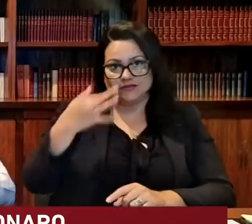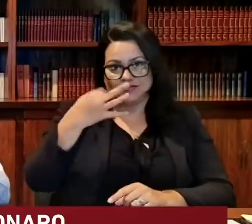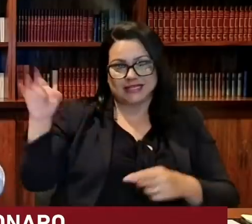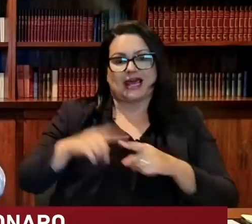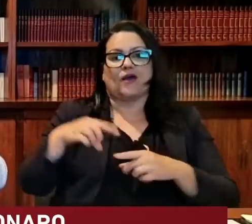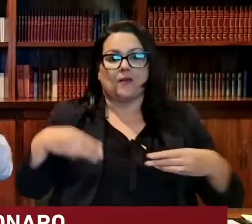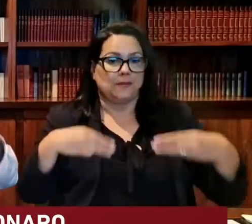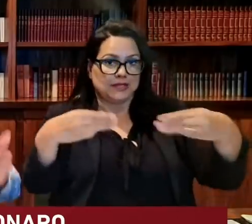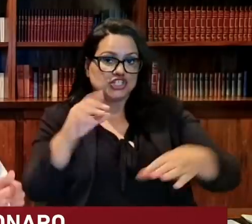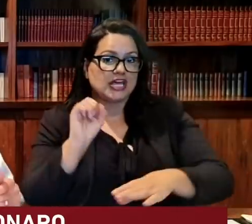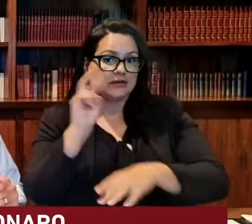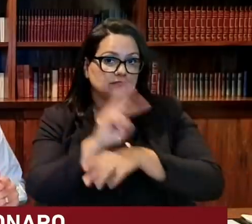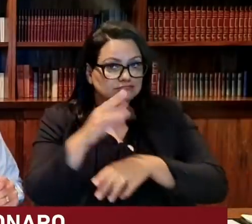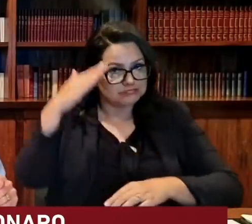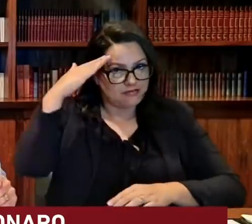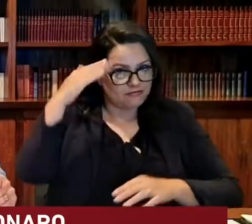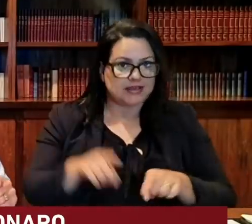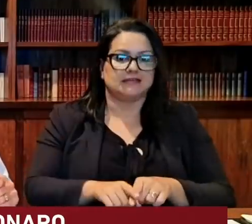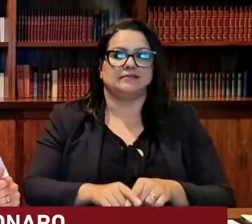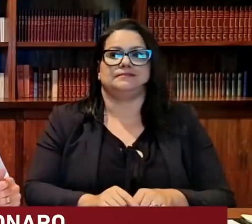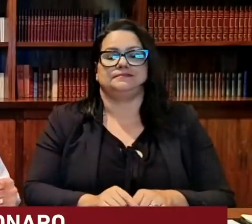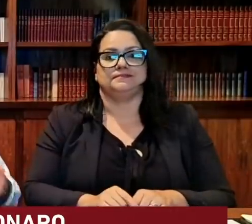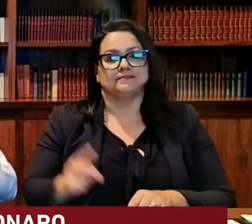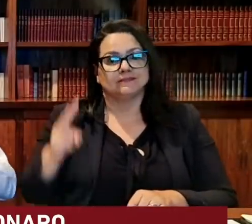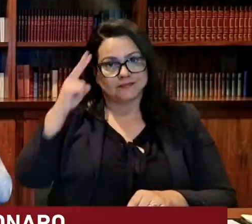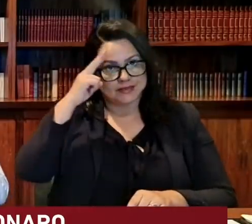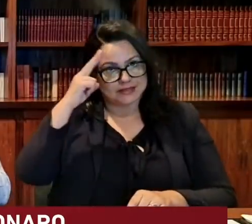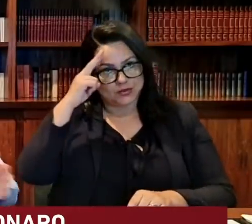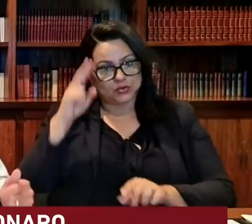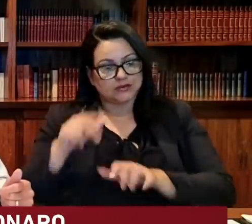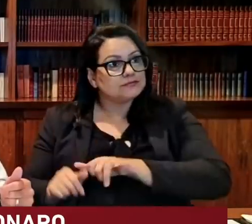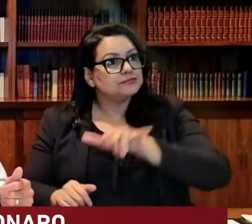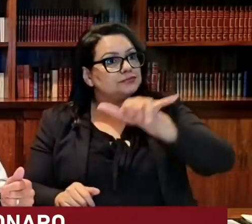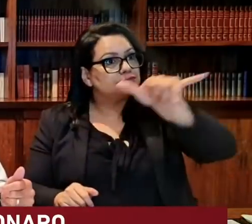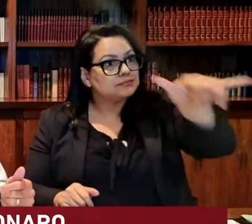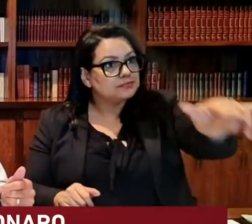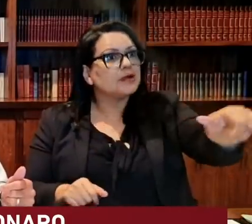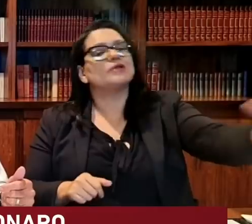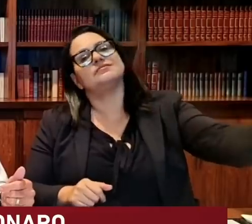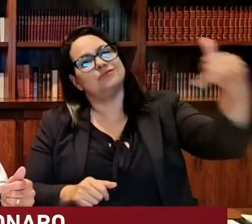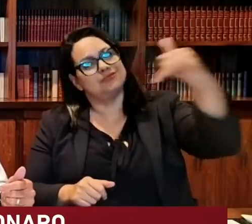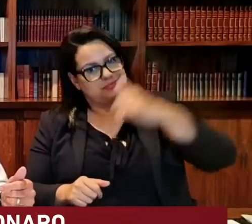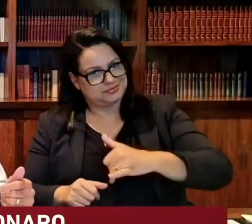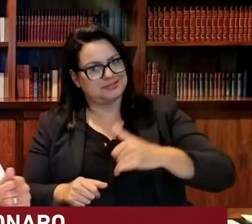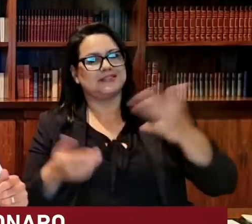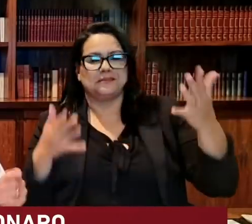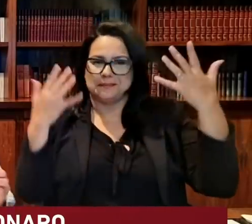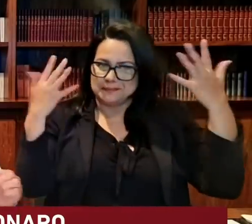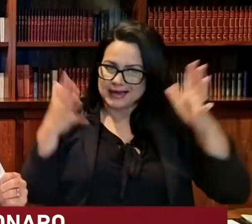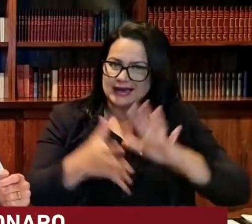Na segunda-feira ela partiu para a Polônia e pousou de volta aqui. Então parabéns